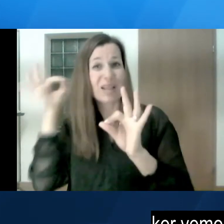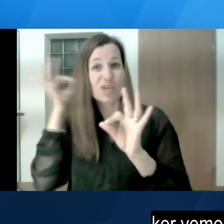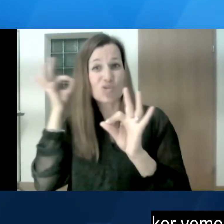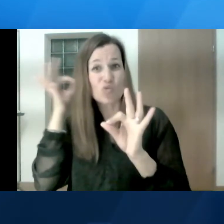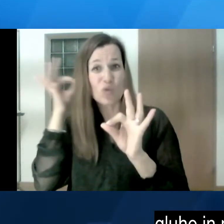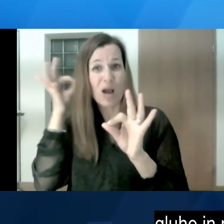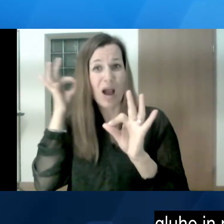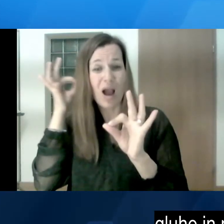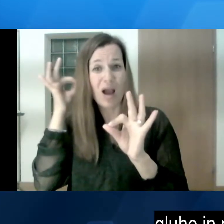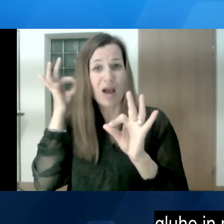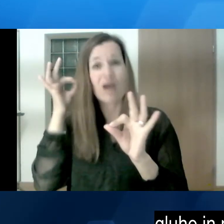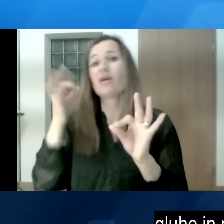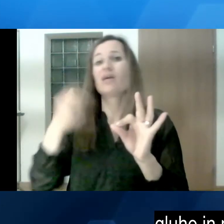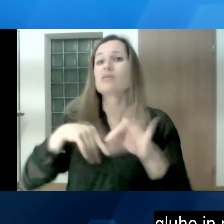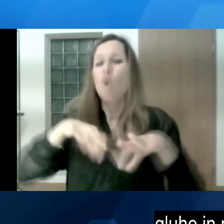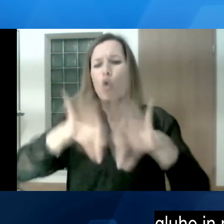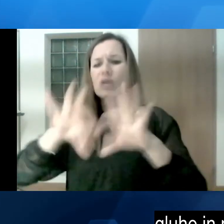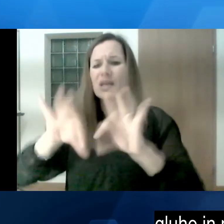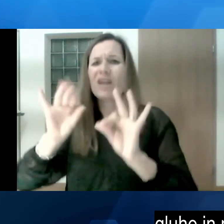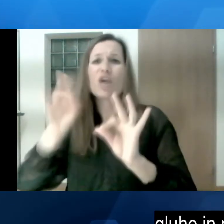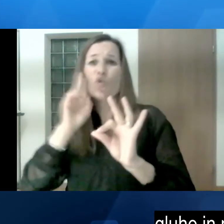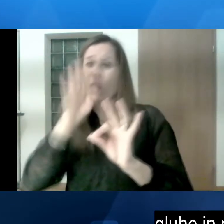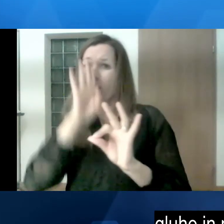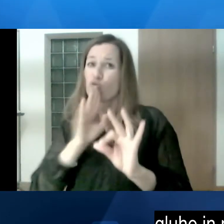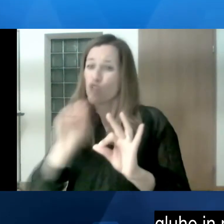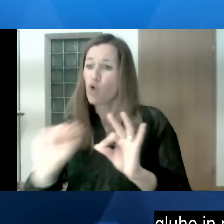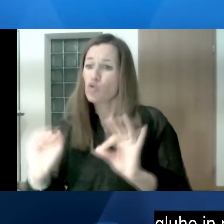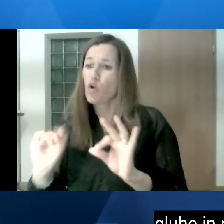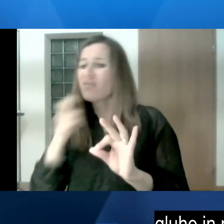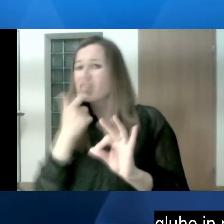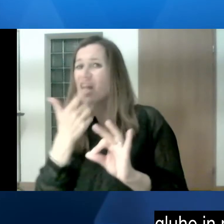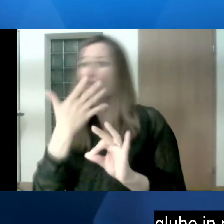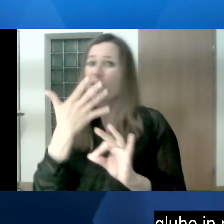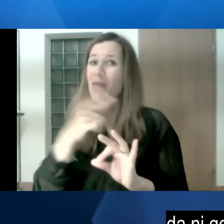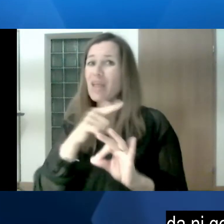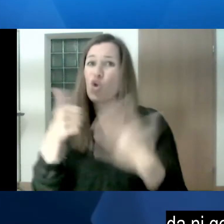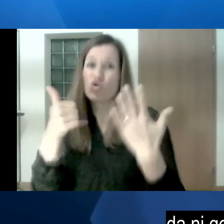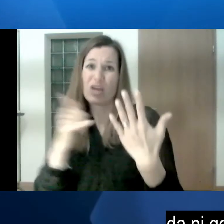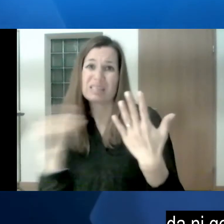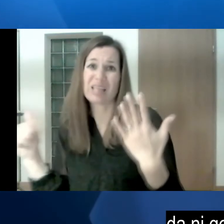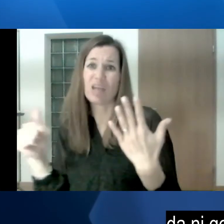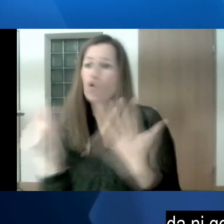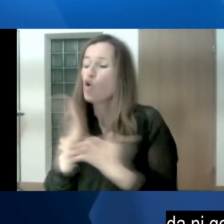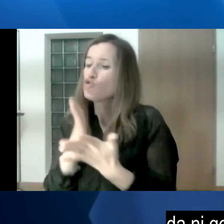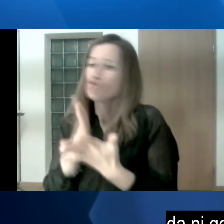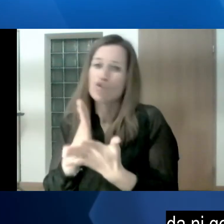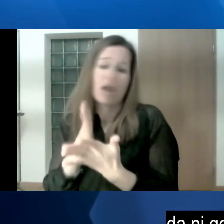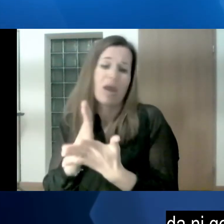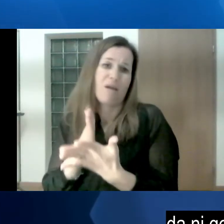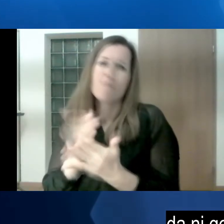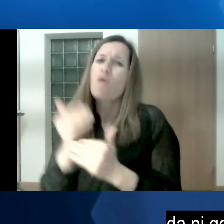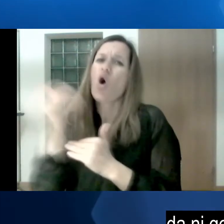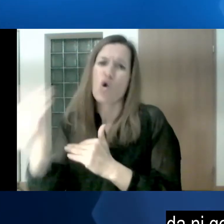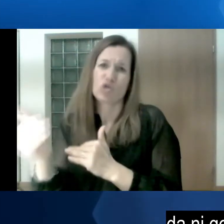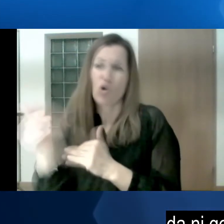Smo odkrivali gluhe in naglušne otroke nekje v starosti 5 do 6 let, ko je res opazno ratalo, da ni govornega